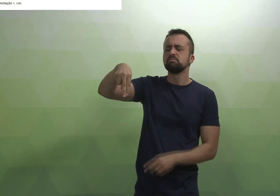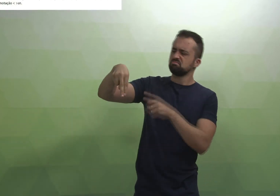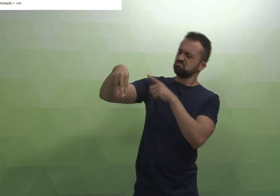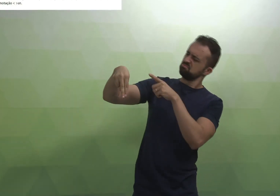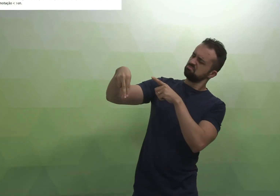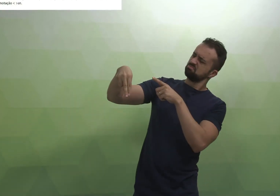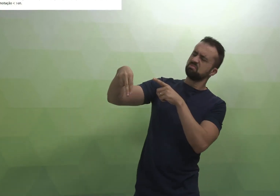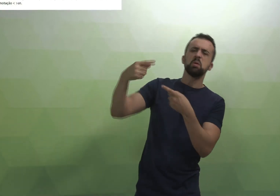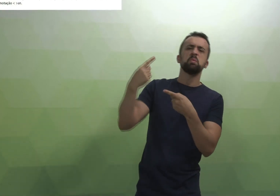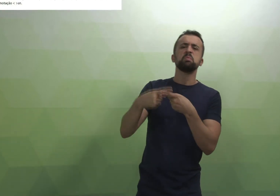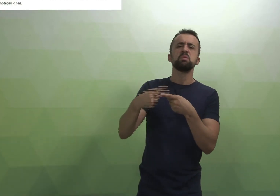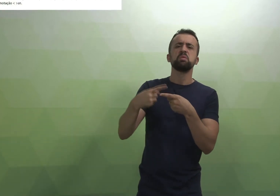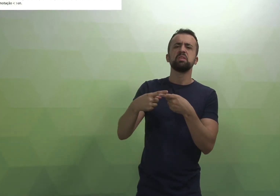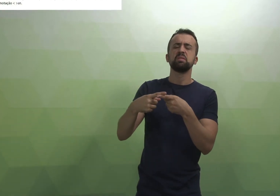interrogativas SN.